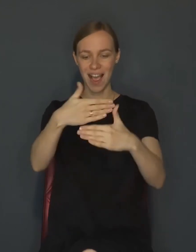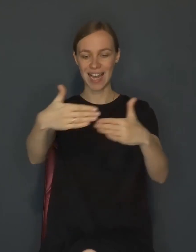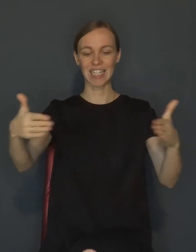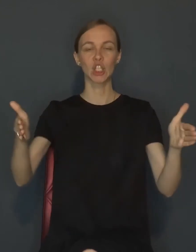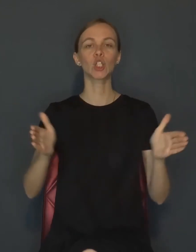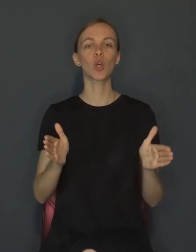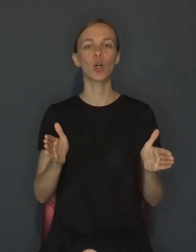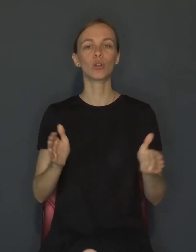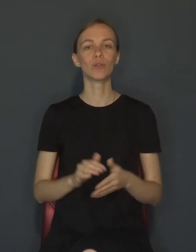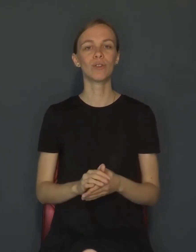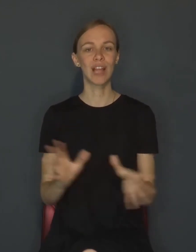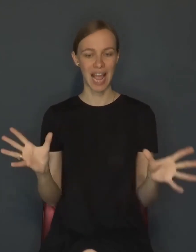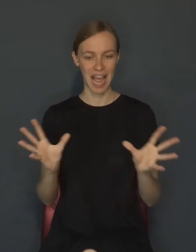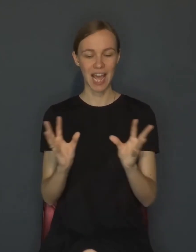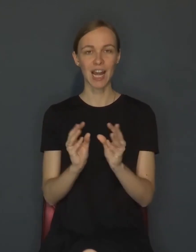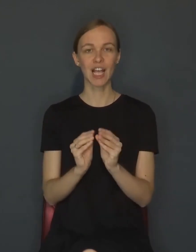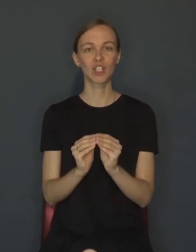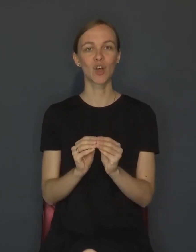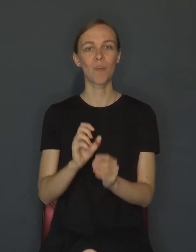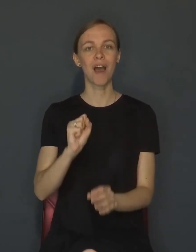разом із арсеналом,